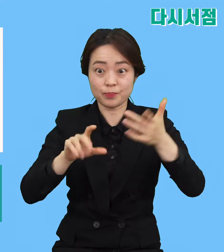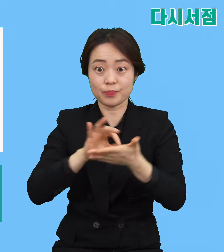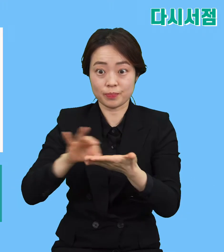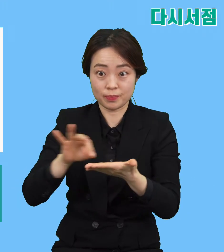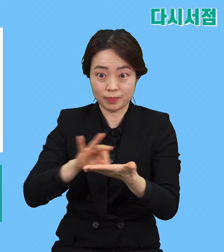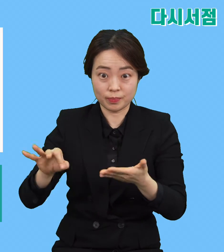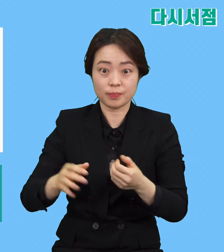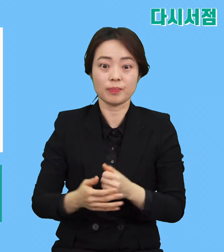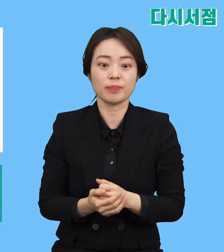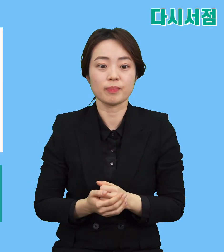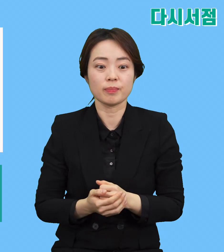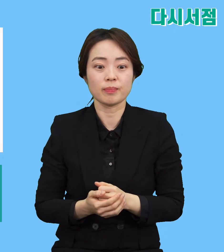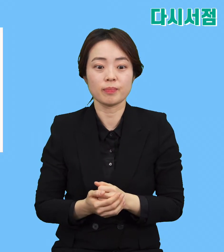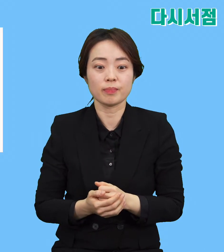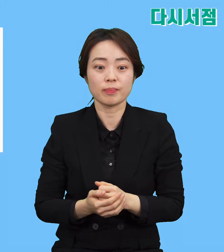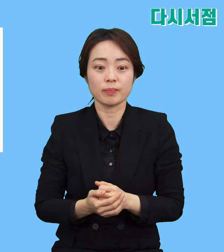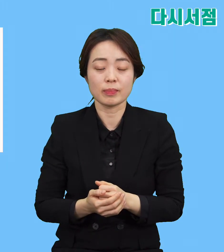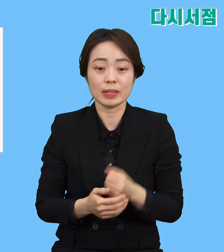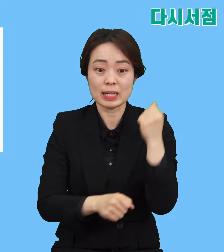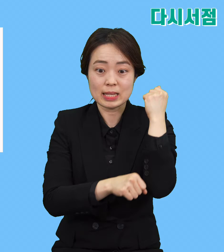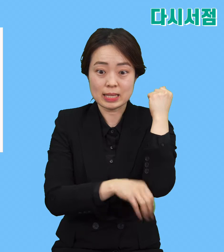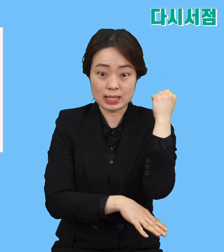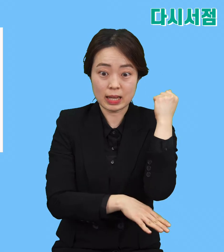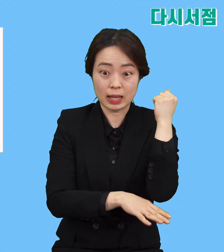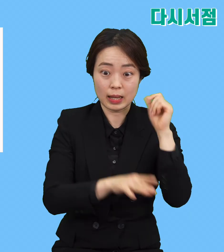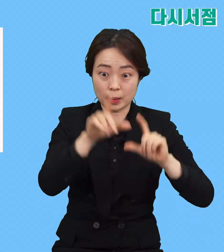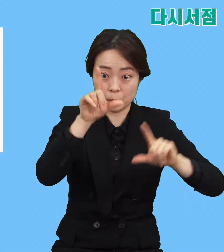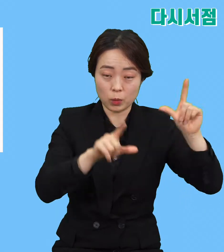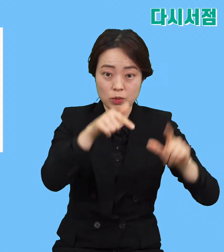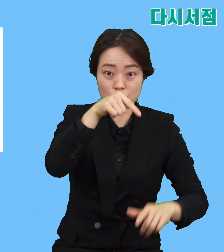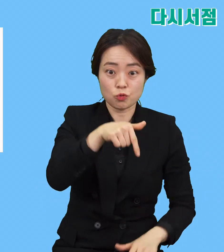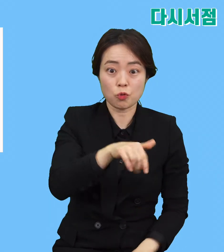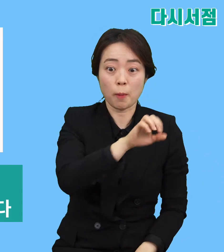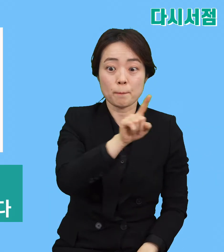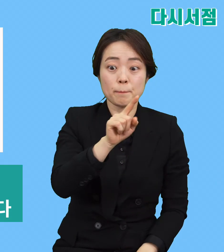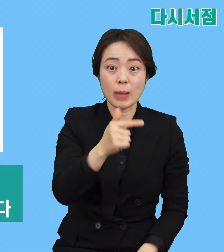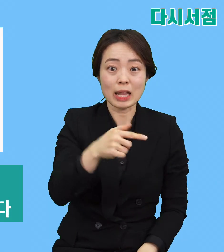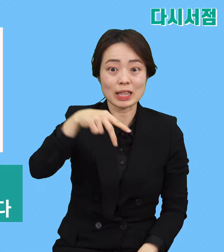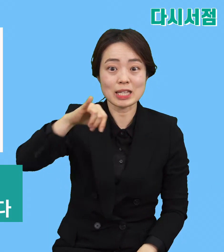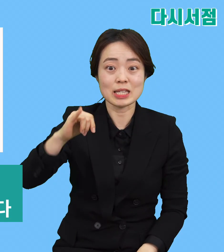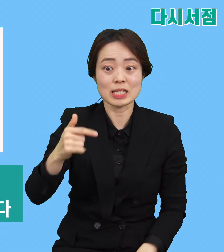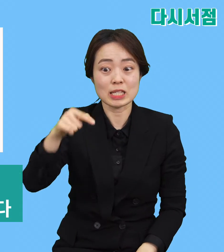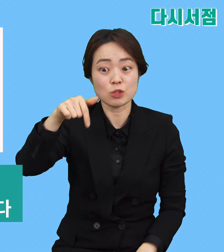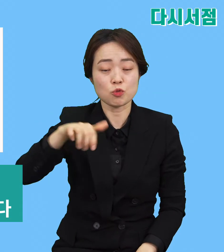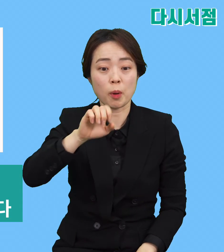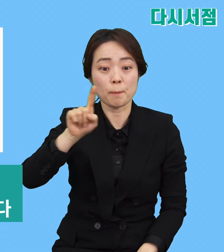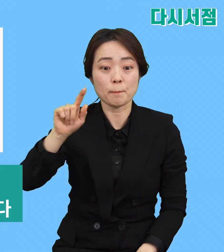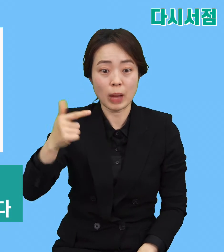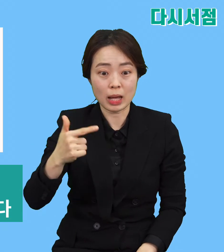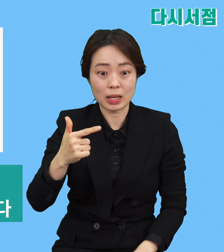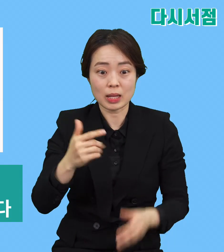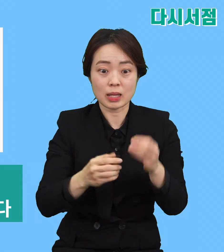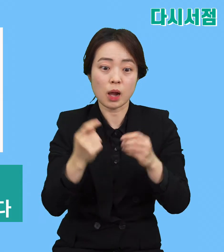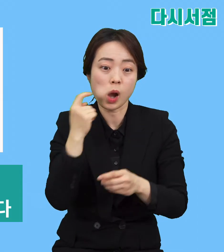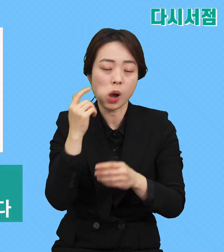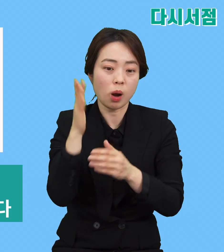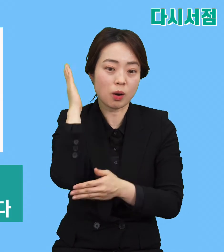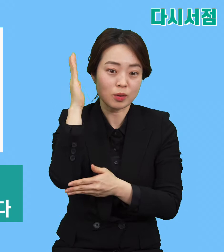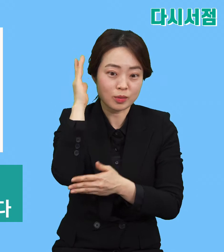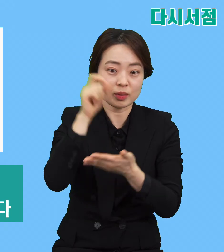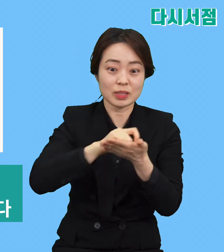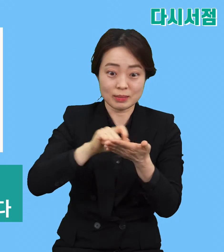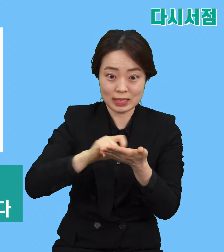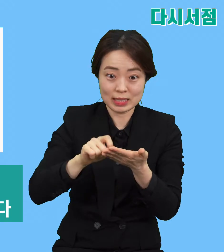많이 사용하고, 도서의 기본 사이즈라고 알려진 국판이나 신국판은 소설이나 단행본